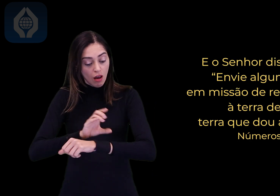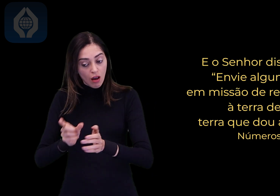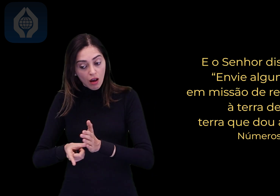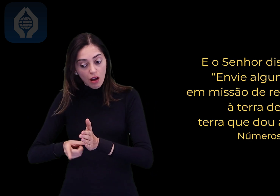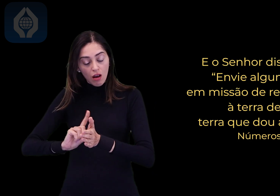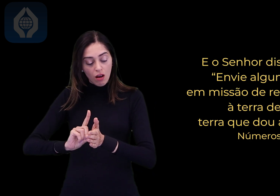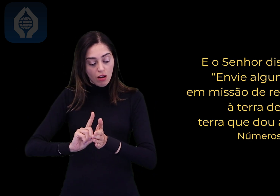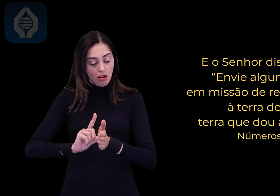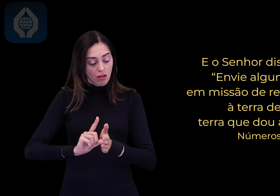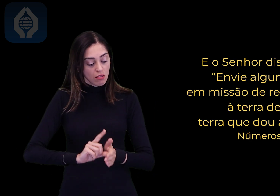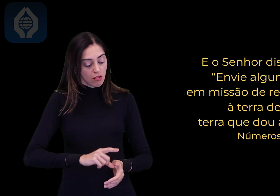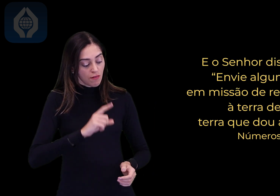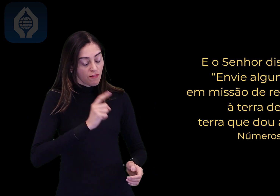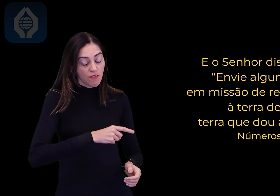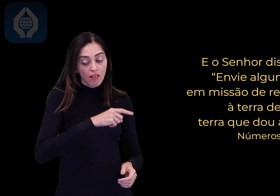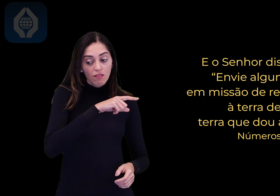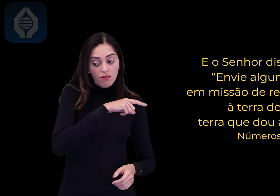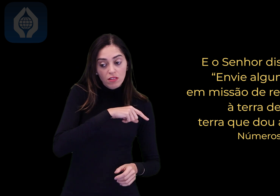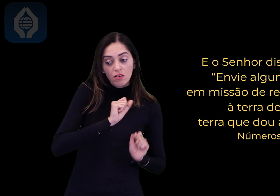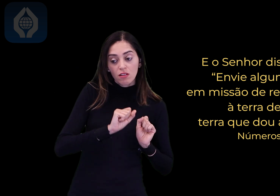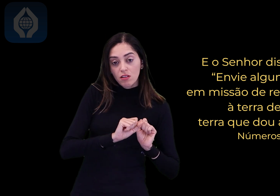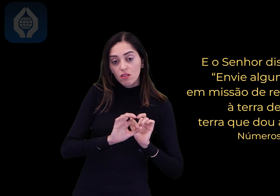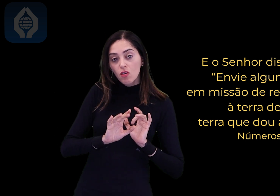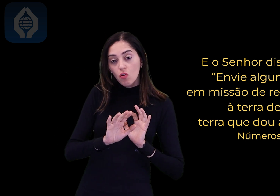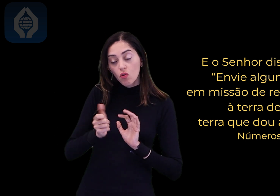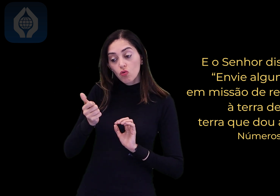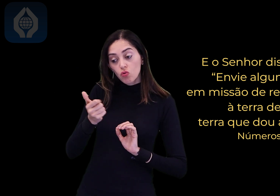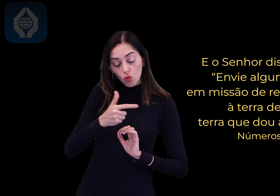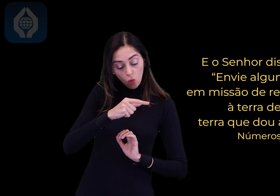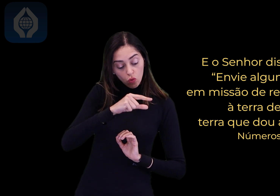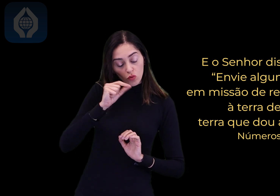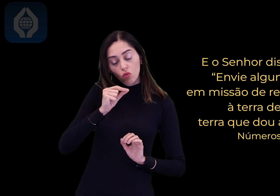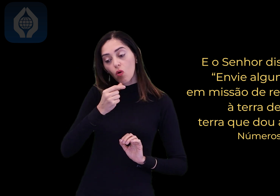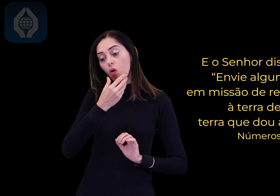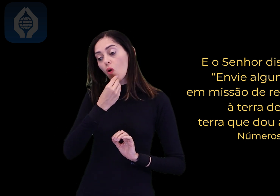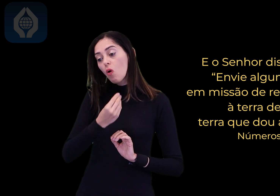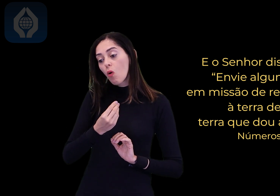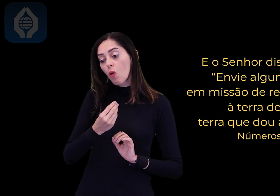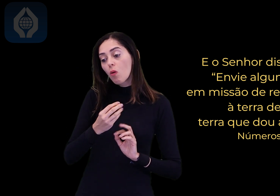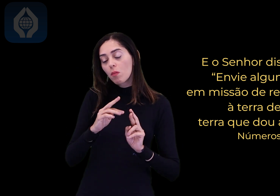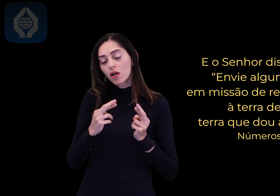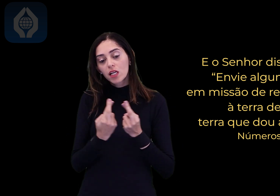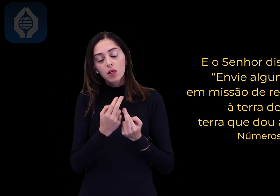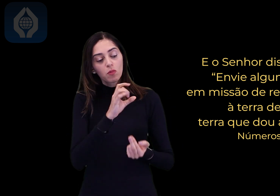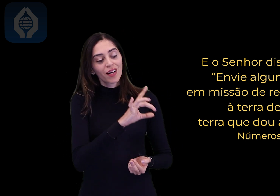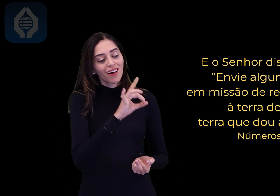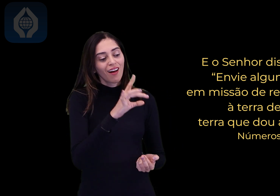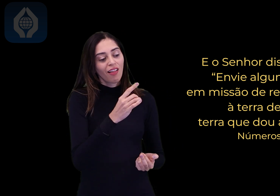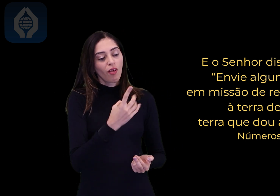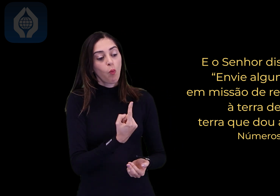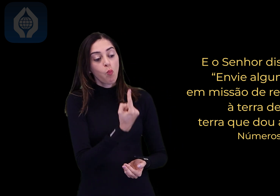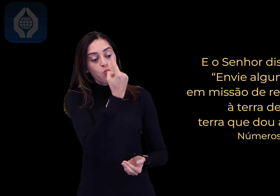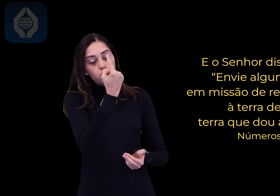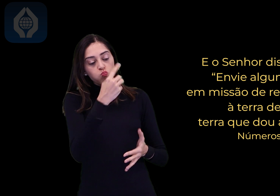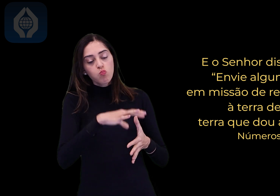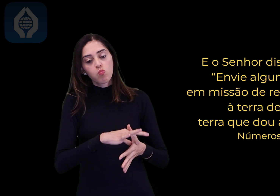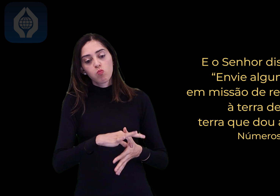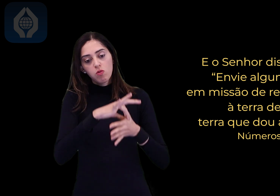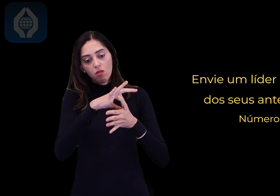1 a 2. E o Senhor disse a Moisés: envie alguns homens em missão de reconhecimento à terra de Canaã, terra que dou aos israelitas.